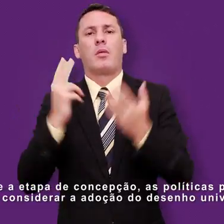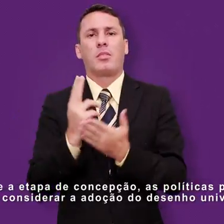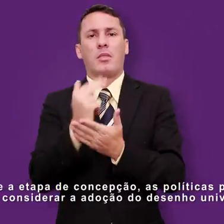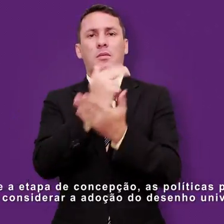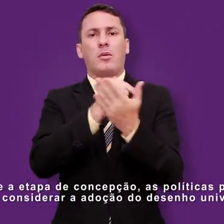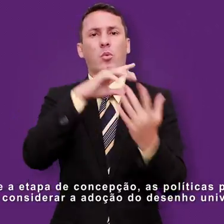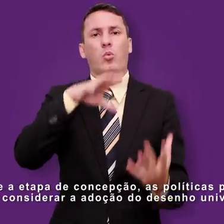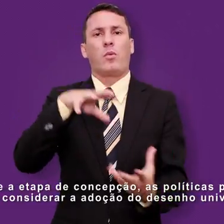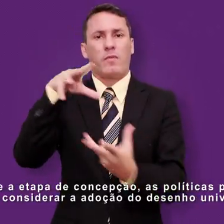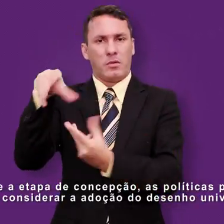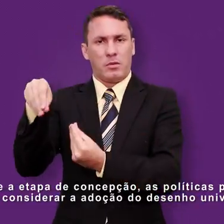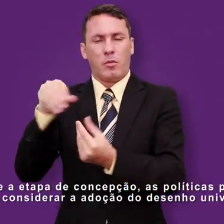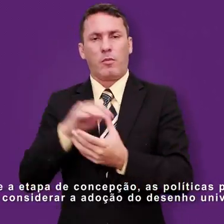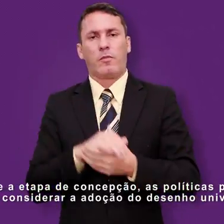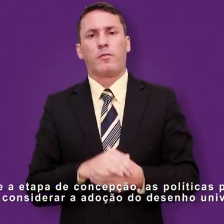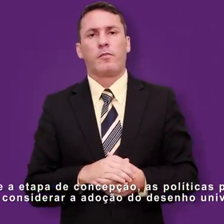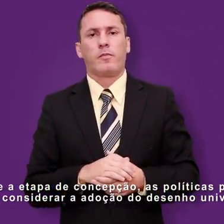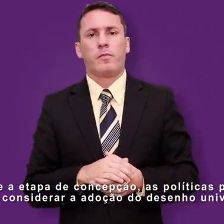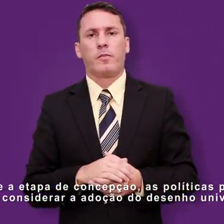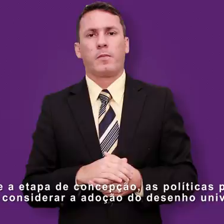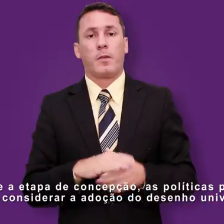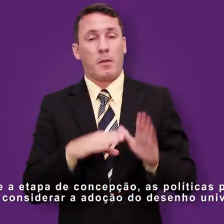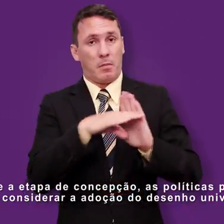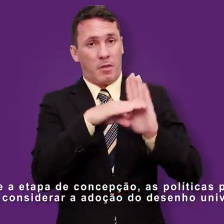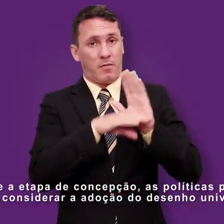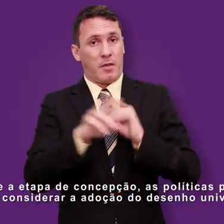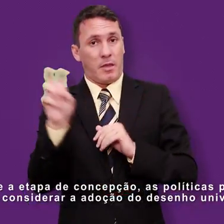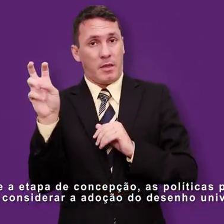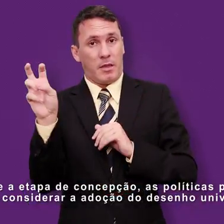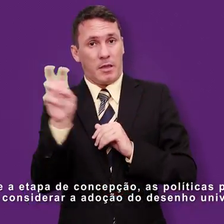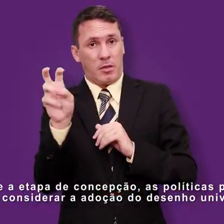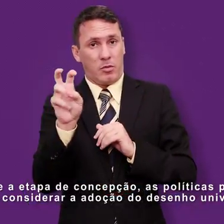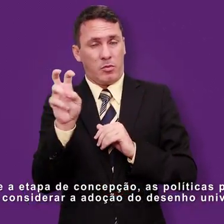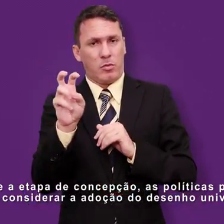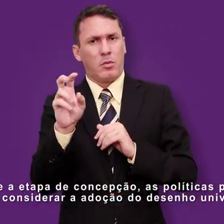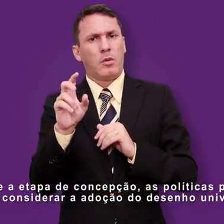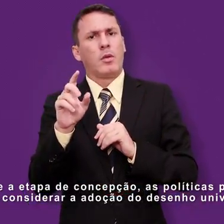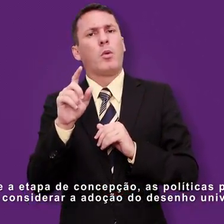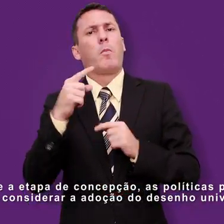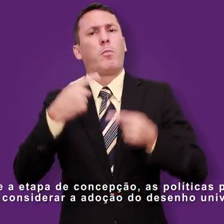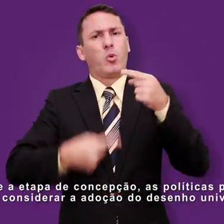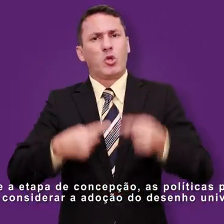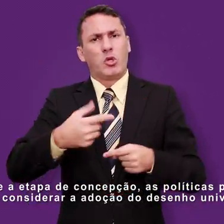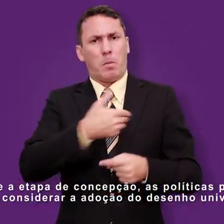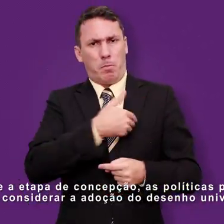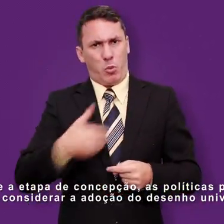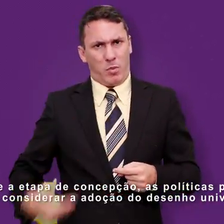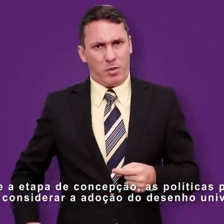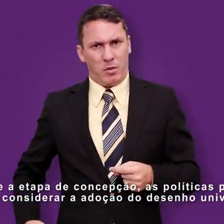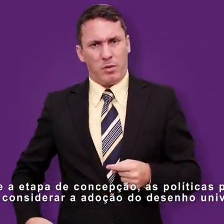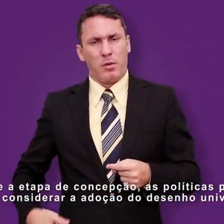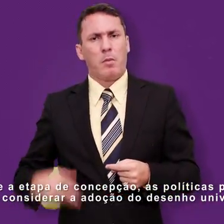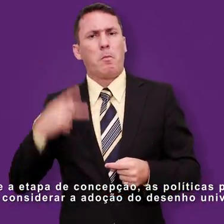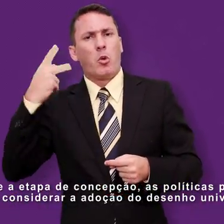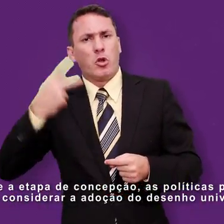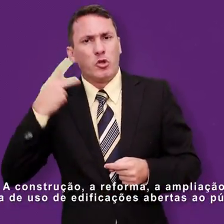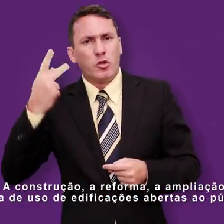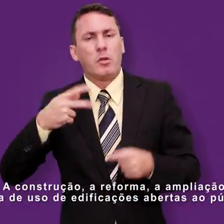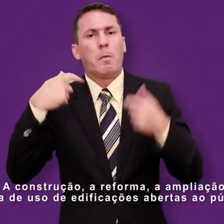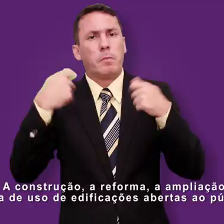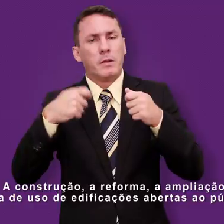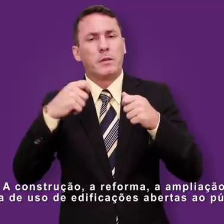5º. Desde a etapa de concepção, as políticas públicas deverão considerar a adoção do desenho